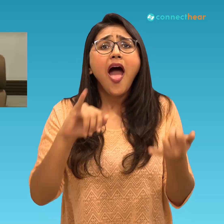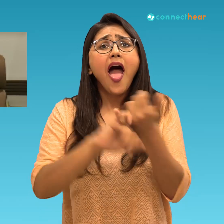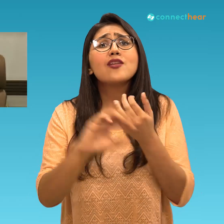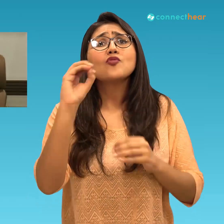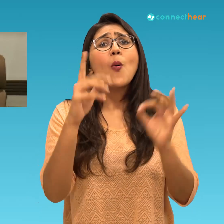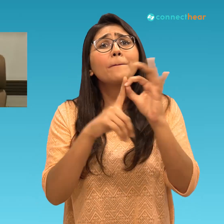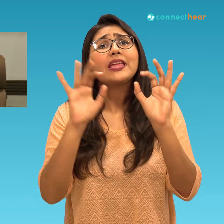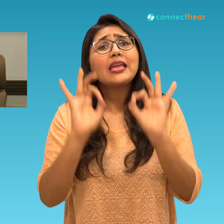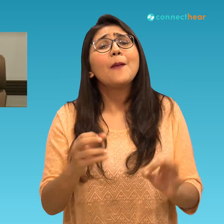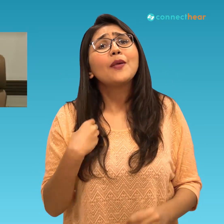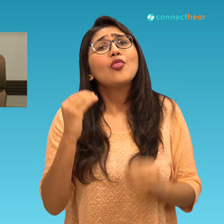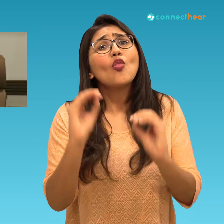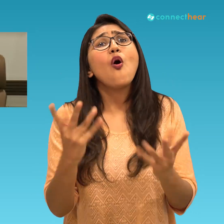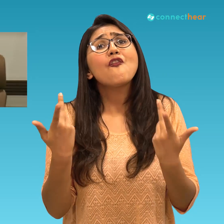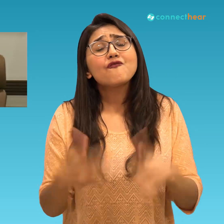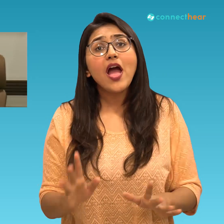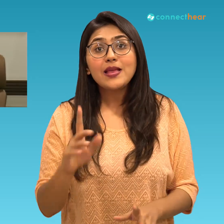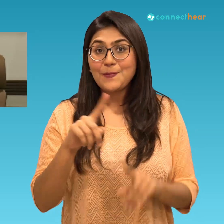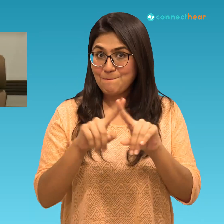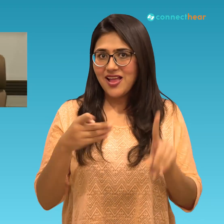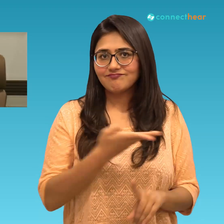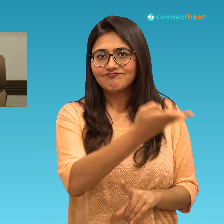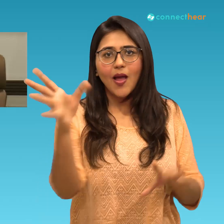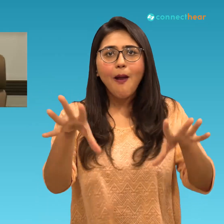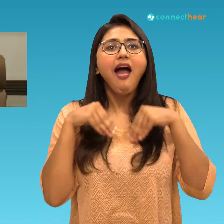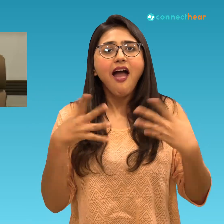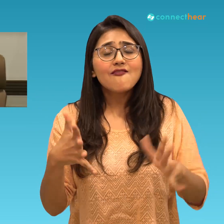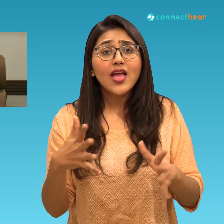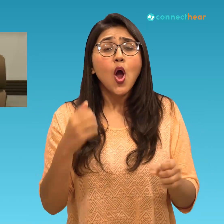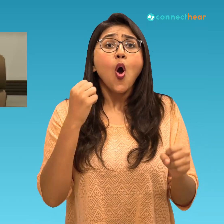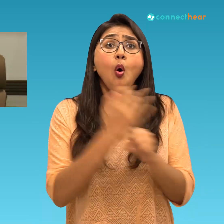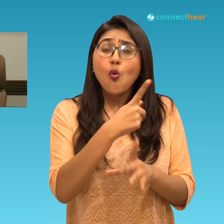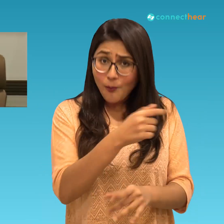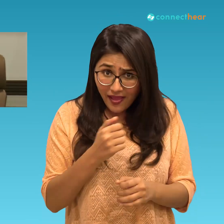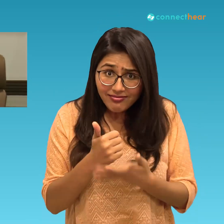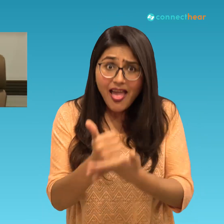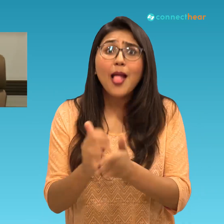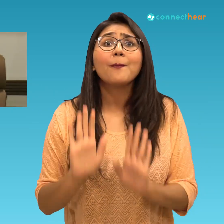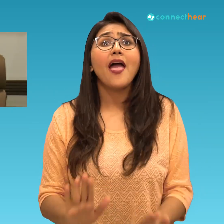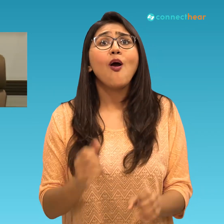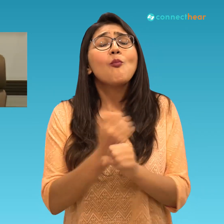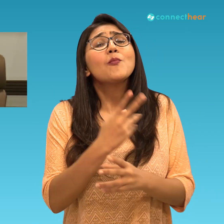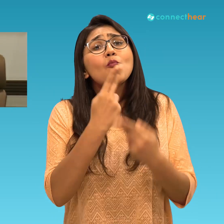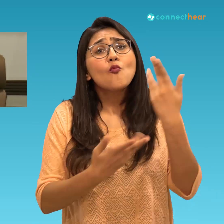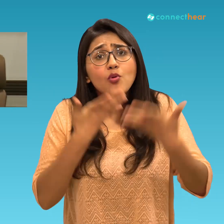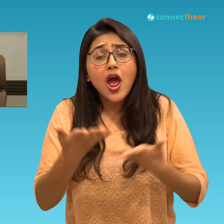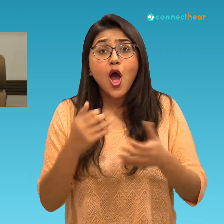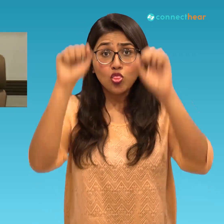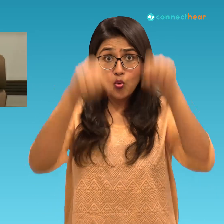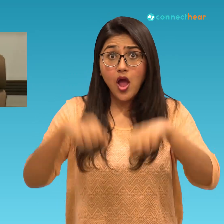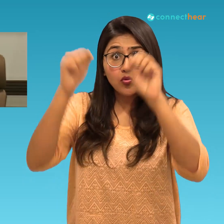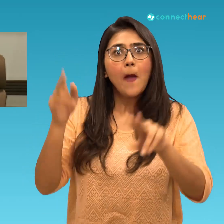نہ فالو ہوئے، اور اس کی وجہ سے کوشش پوری کی گئی حکومت کی طرف سے، ہم نے دکانیں بھی سیل